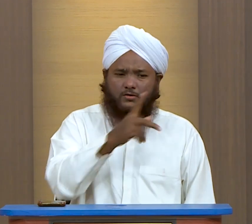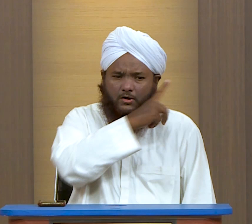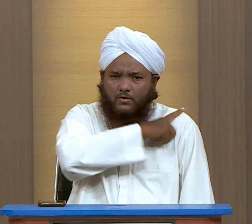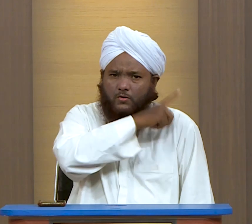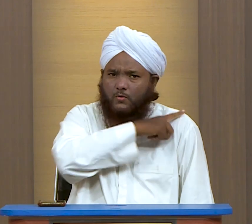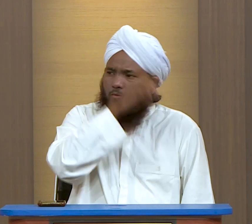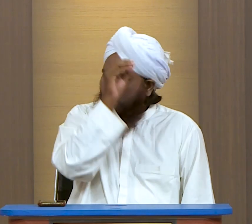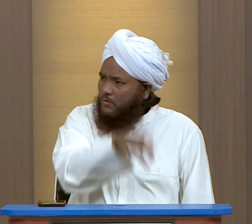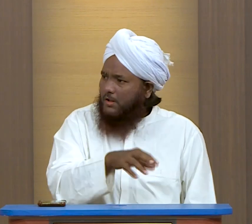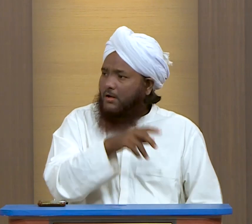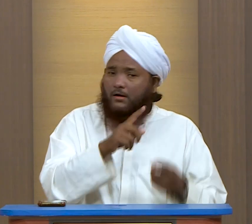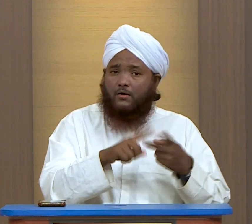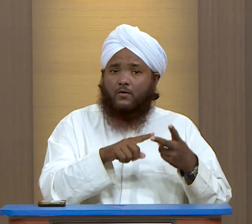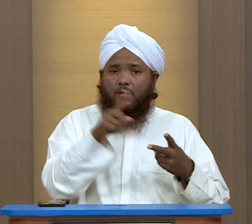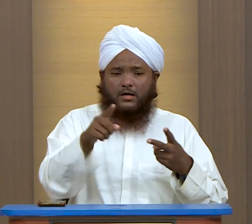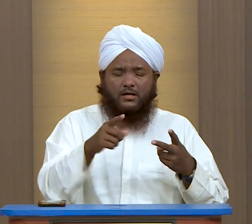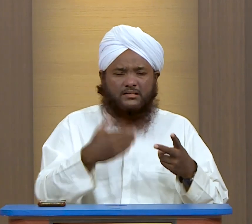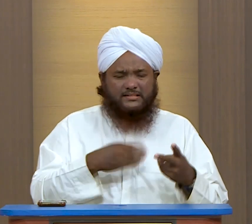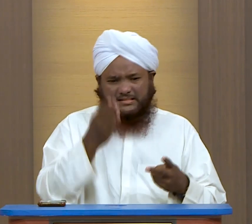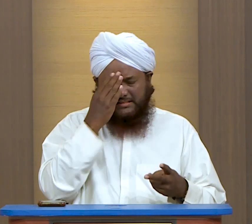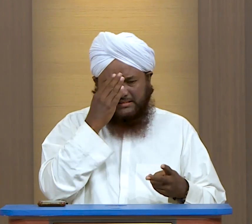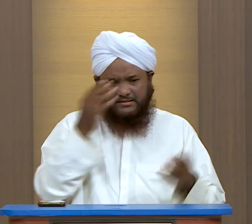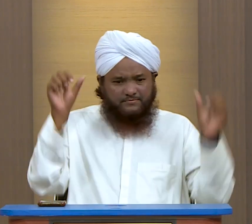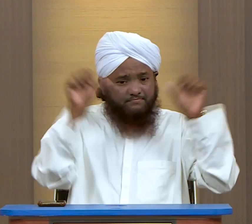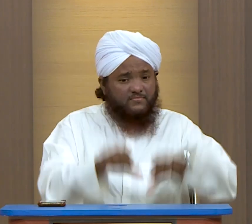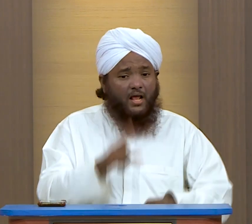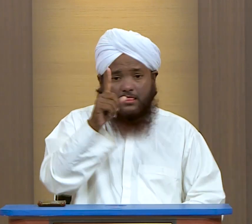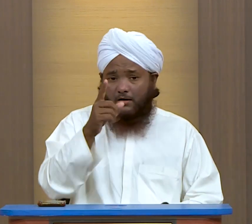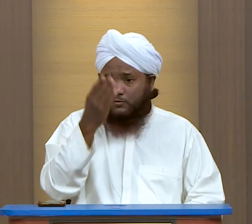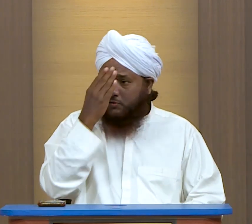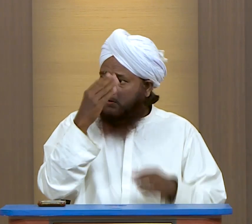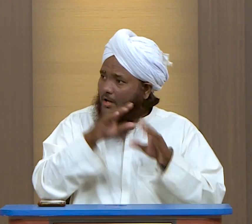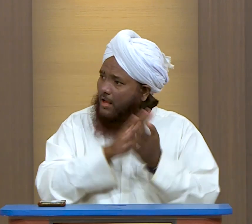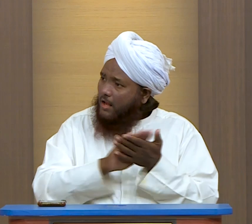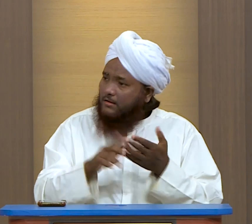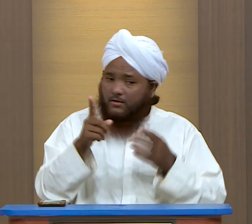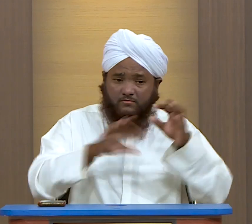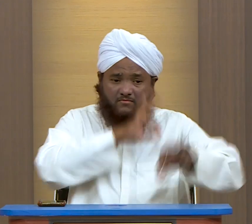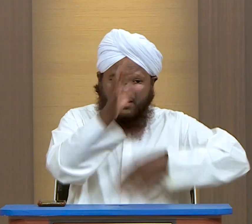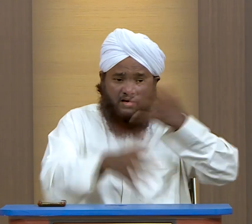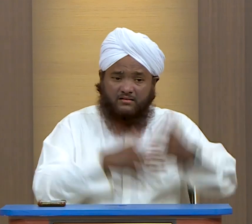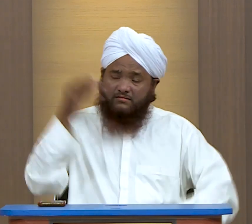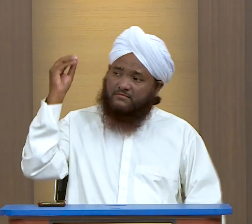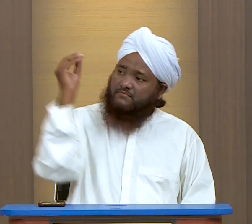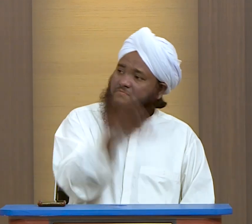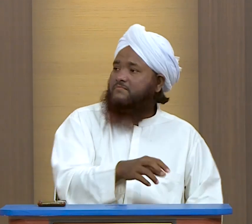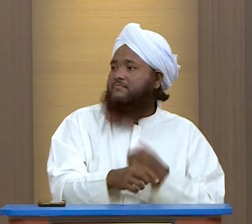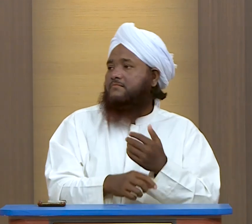گناہ کرتا ہے تو ناشکری کرتا ہے، اور جب ناشکری کرتا ہے تو جہنم میں داخل ہو جاتا ہے۔